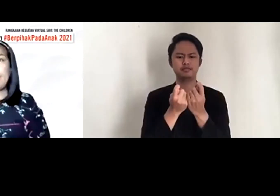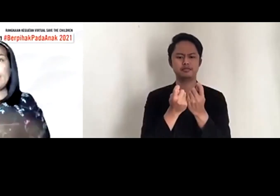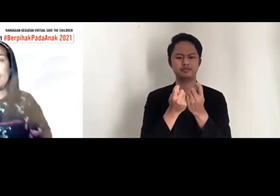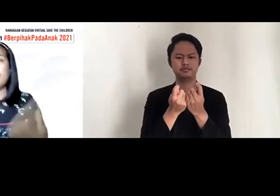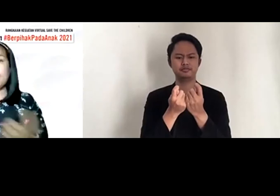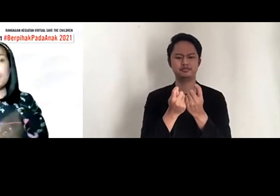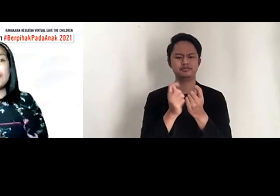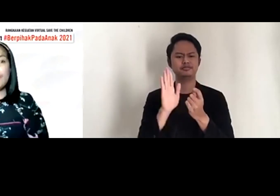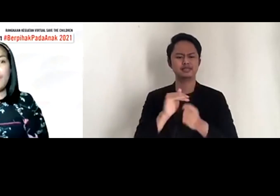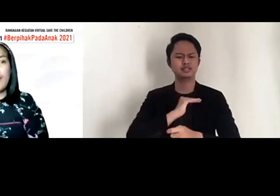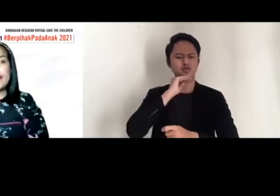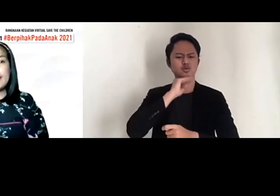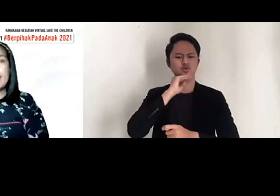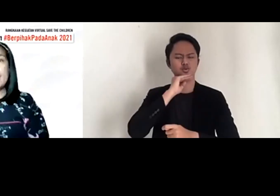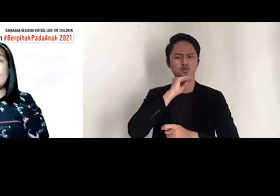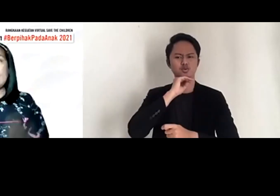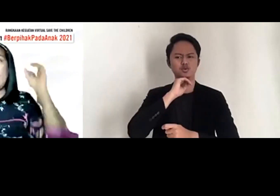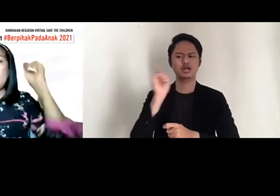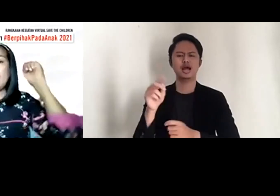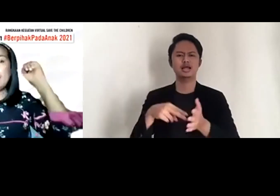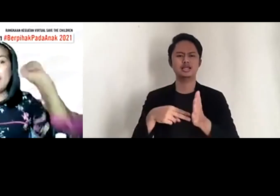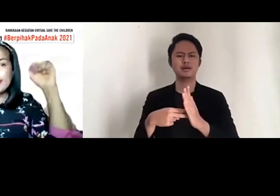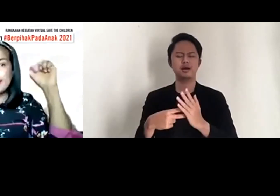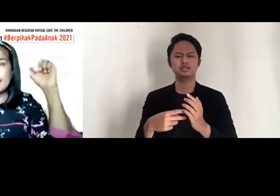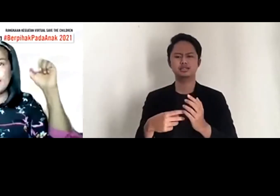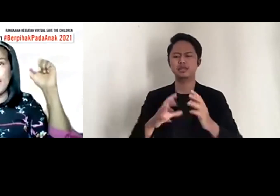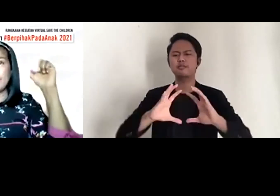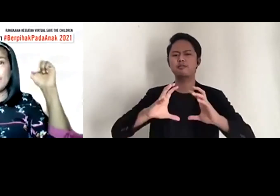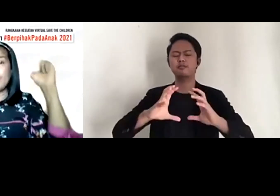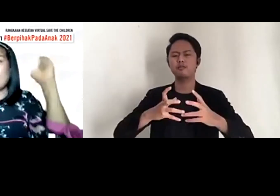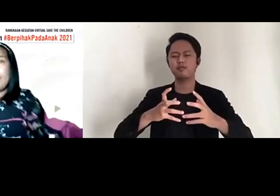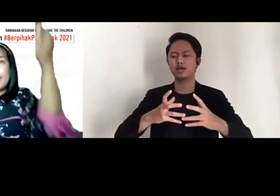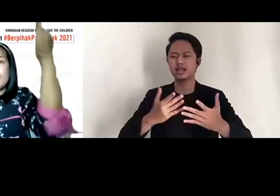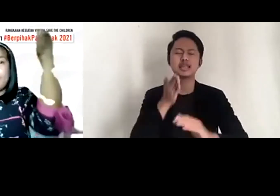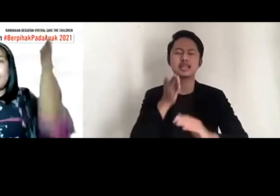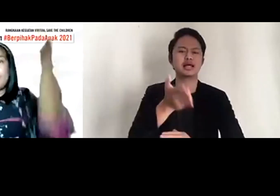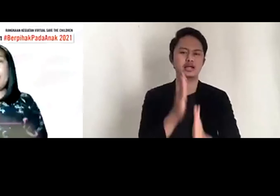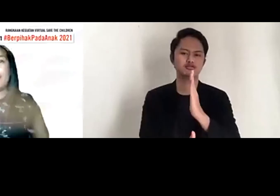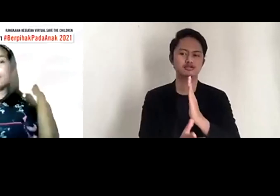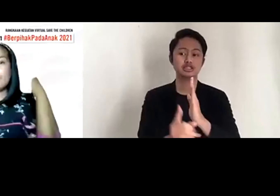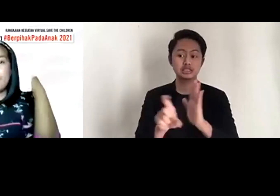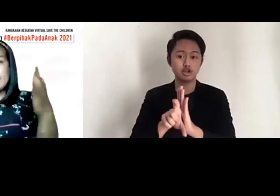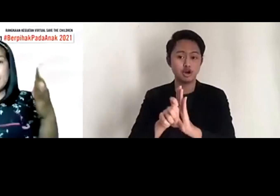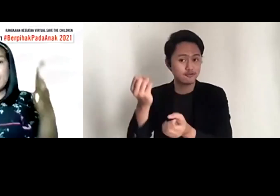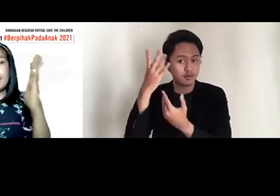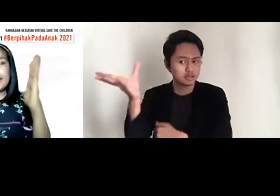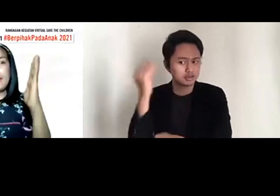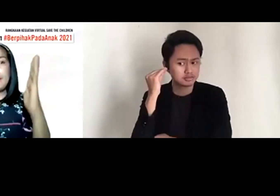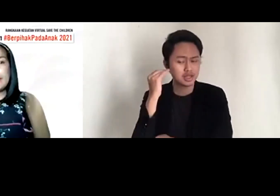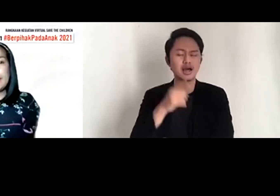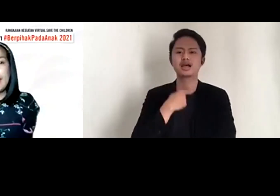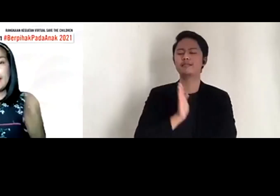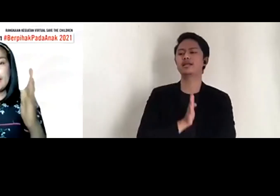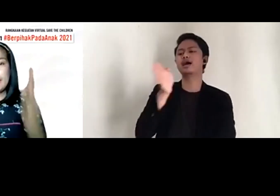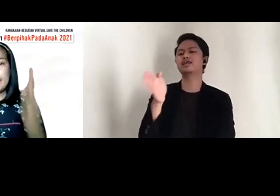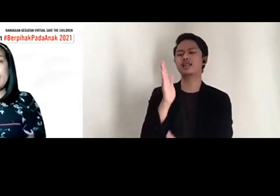kami pergi untuk menjemput bola. Jadi ketika kami hanya dengar saja, itu kami langsung pergi, kami langsung berespon dan kami